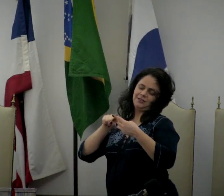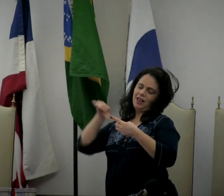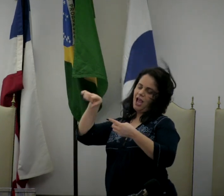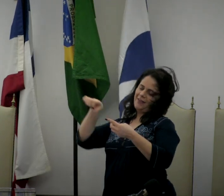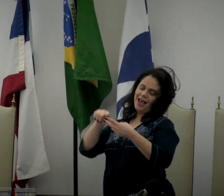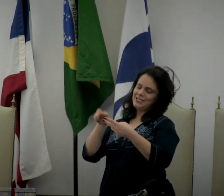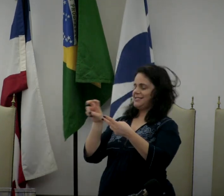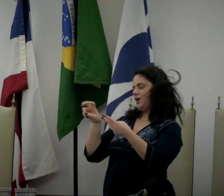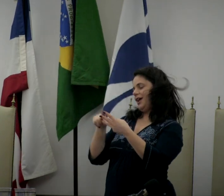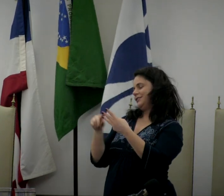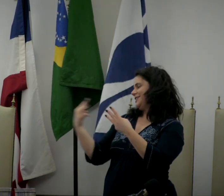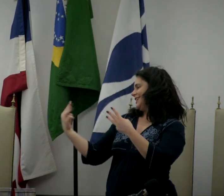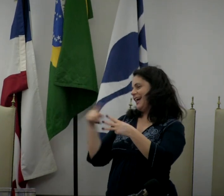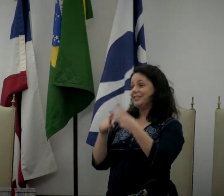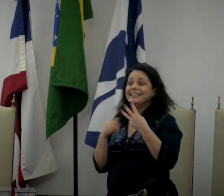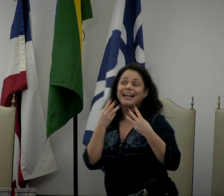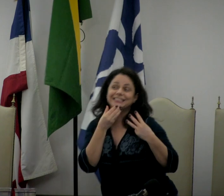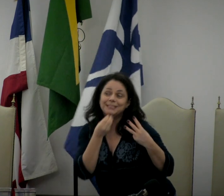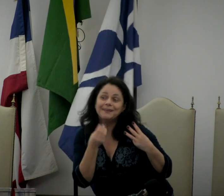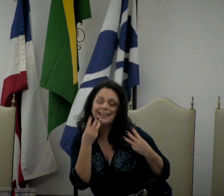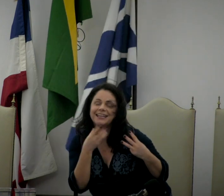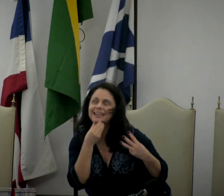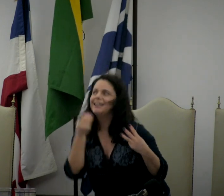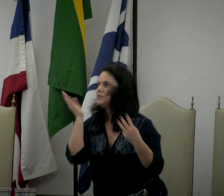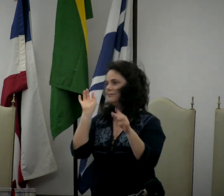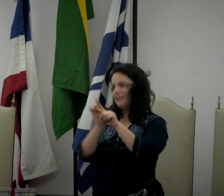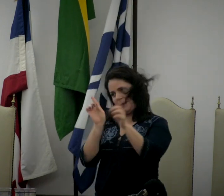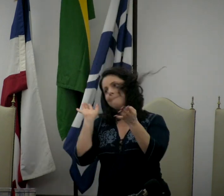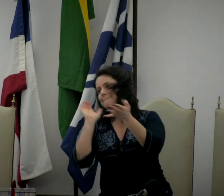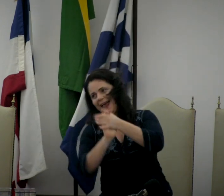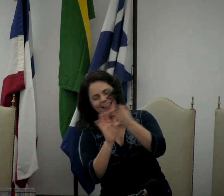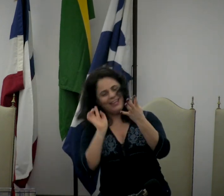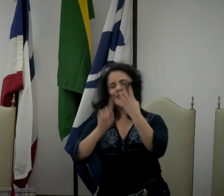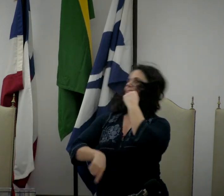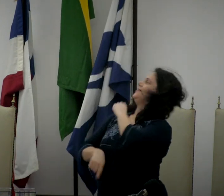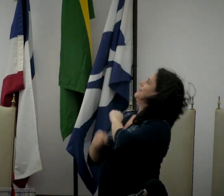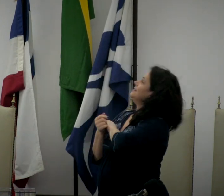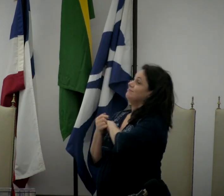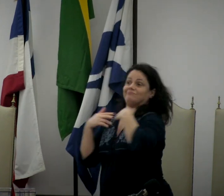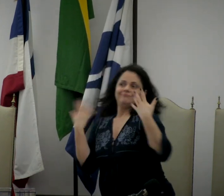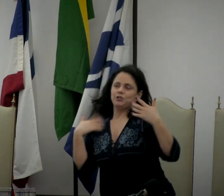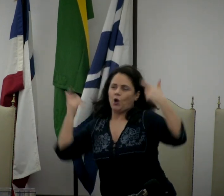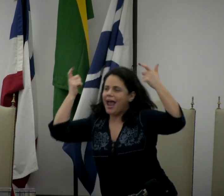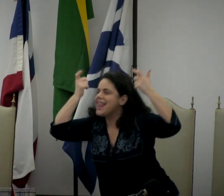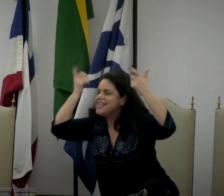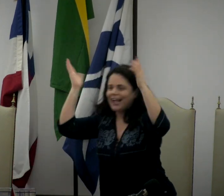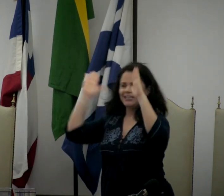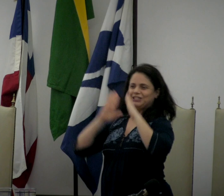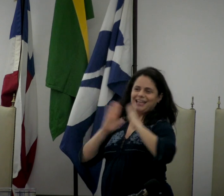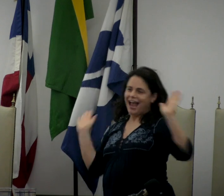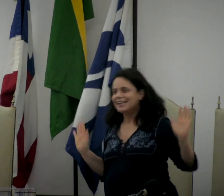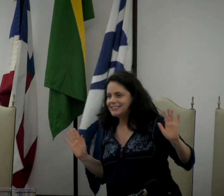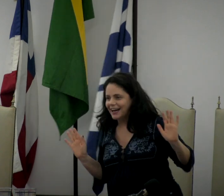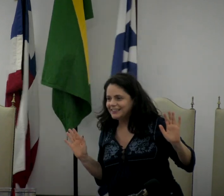lindos, que são meus intérpretes também, um de 9, um de 5, um de 3 anos. 3 meninos lindos, também tenho um marido. Eu